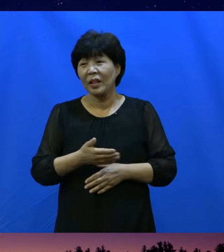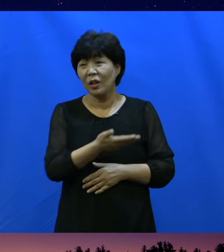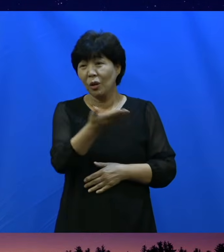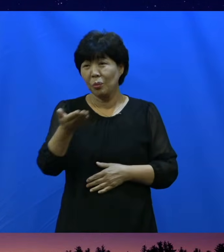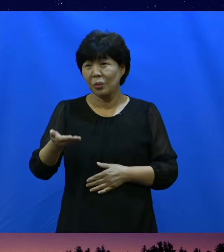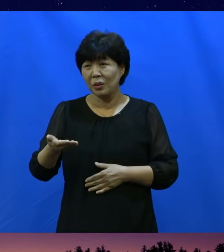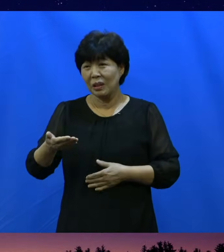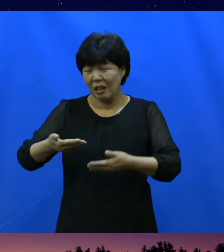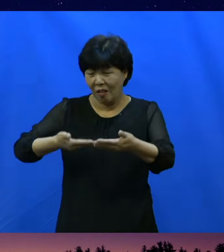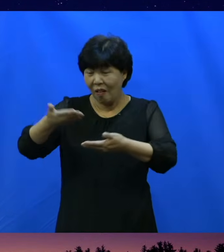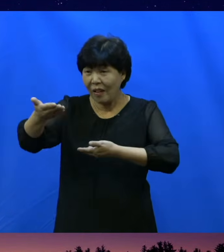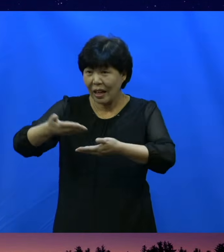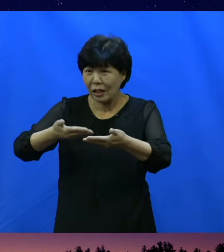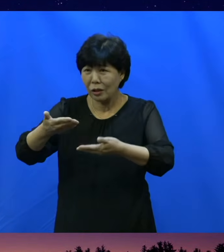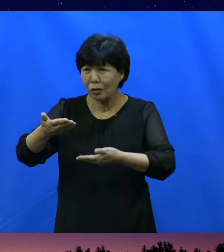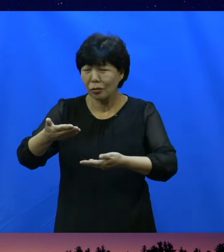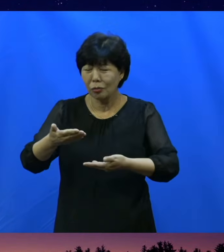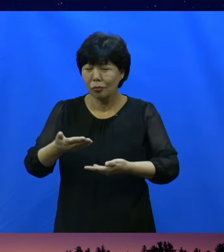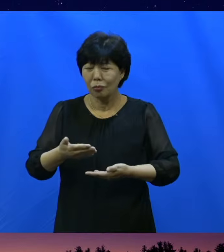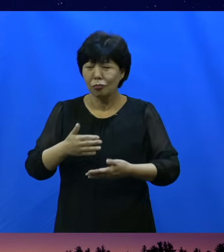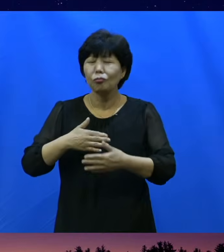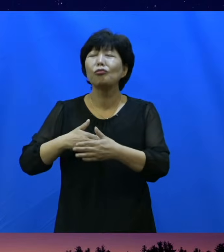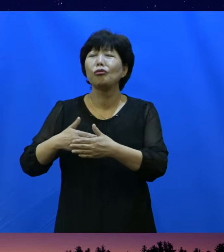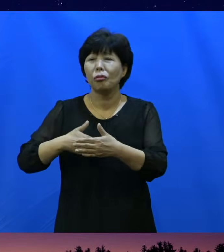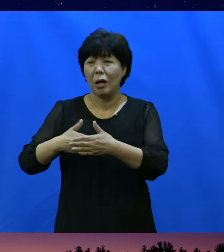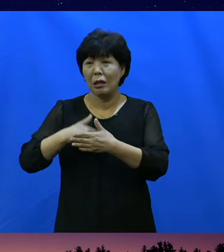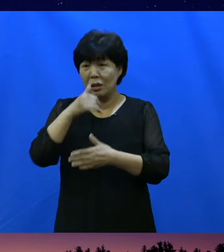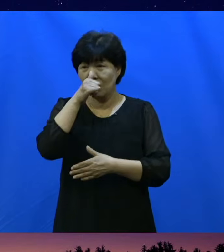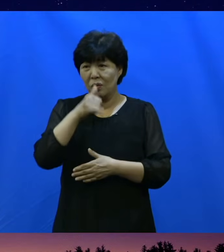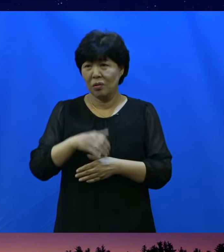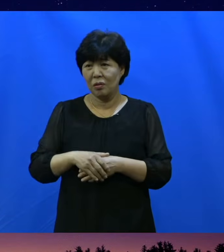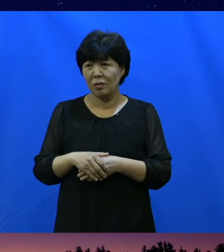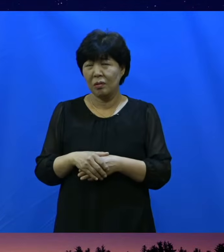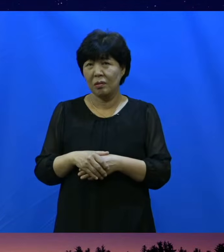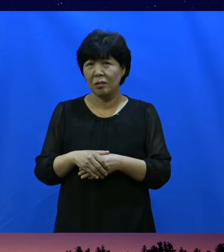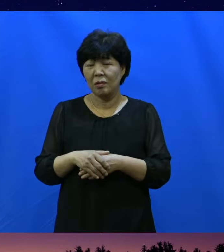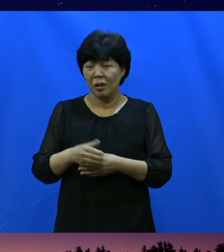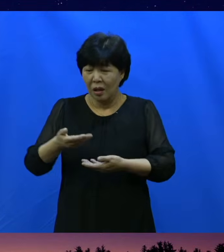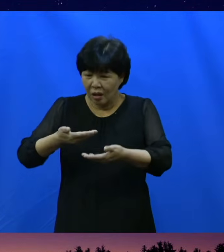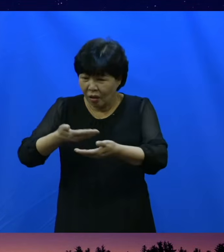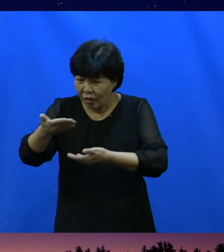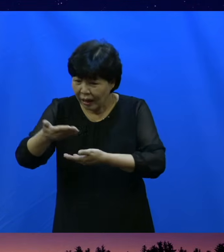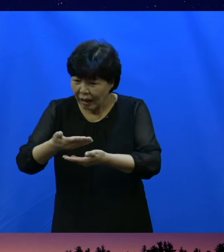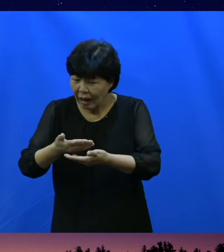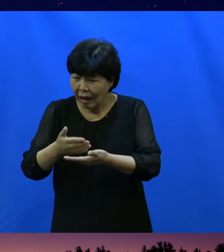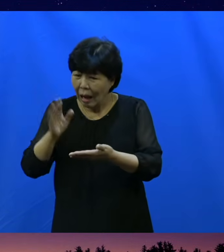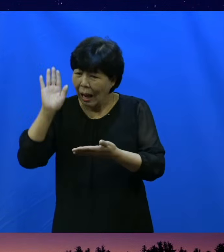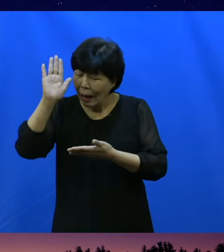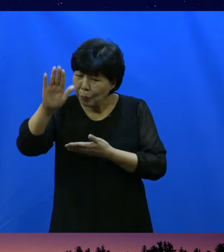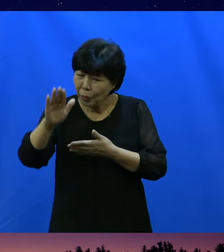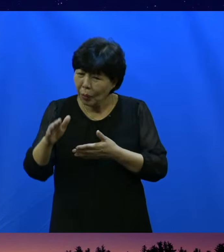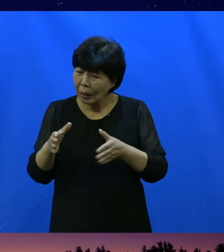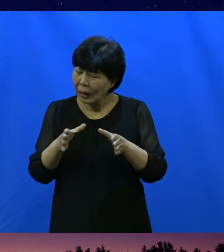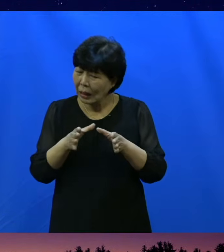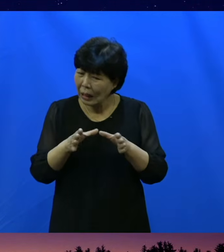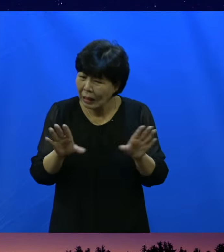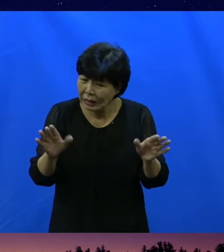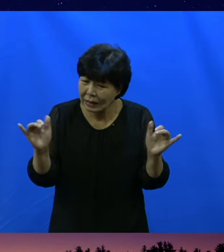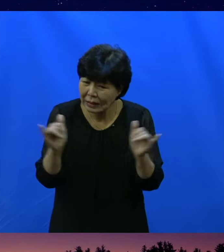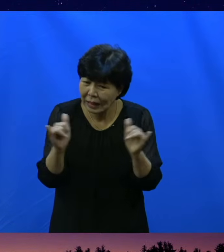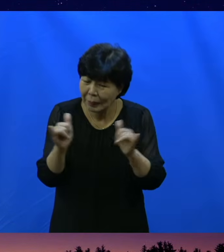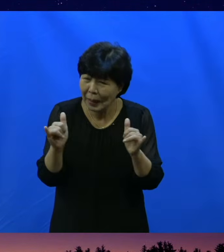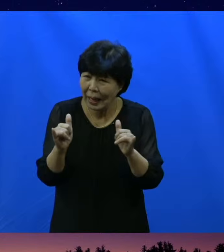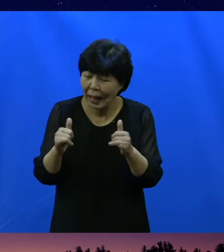언제나 불안하잖아요. 긴장 관계 있잖아요. 언제 이 거래가 깨어질지 모르는 합의하에 뭔가